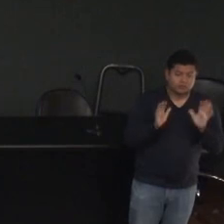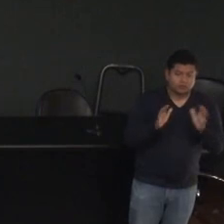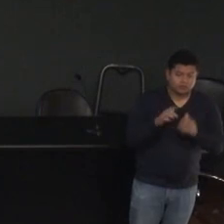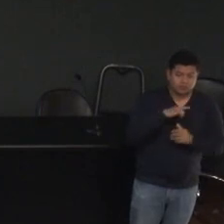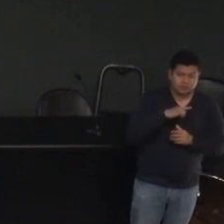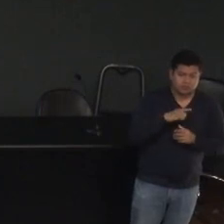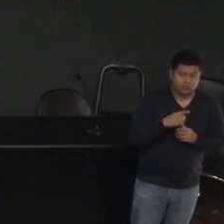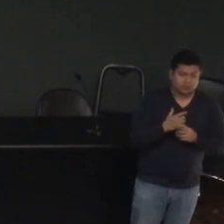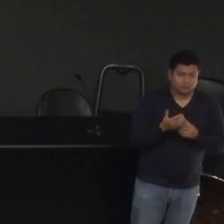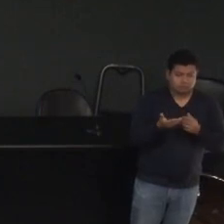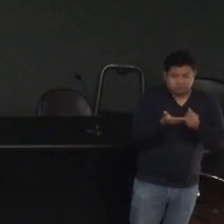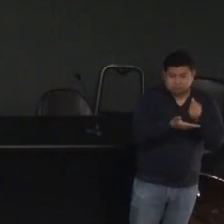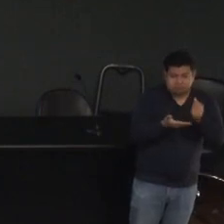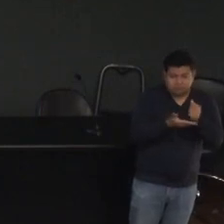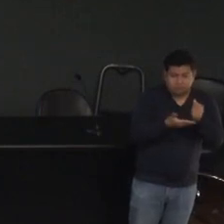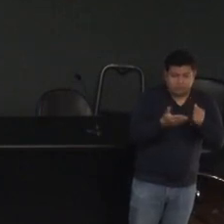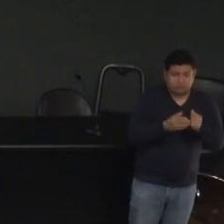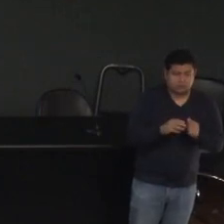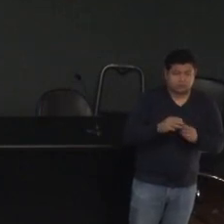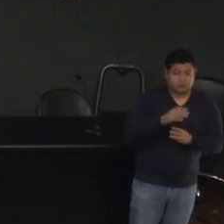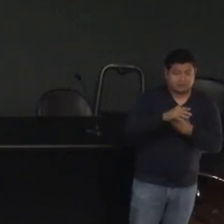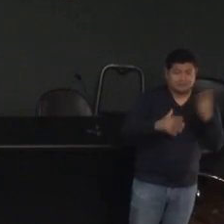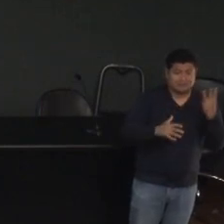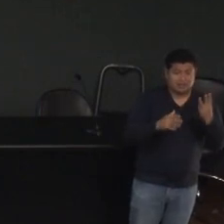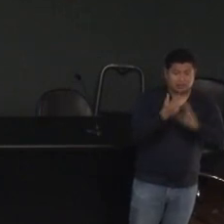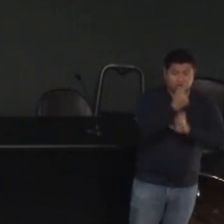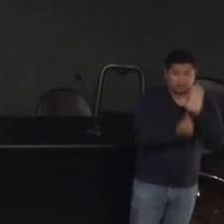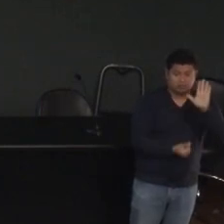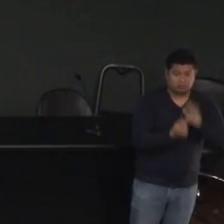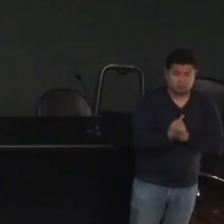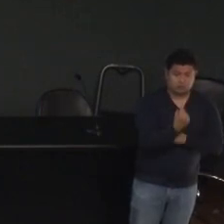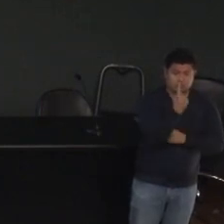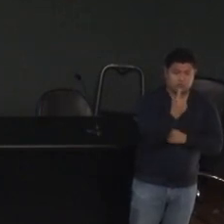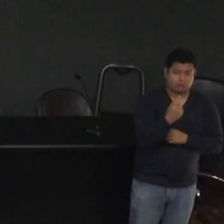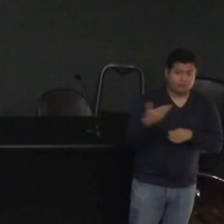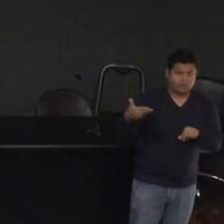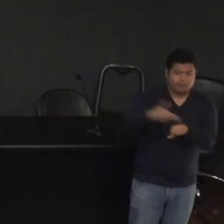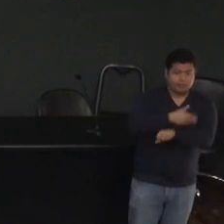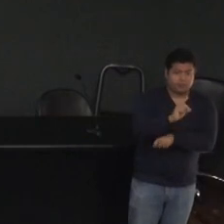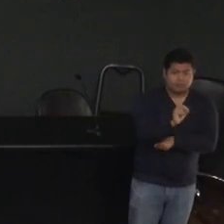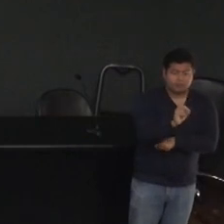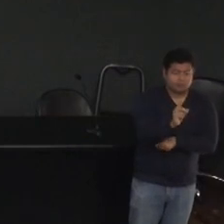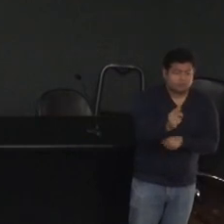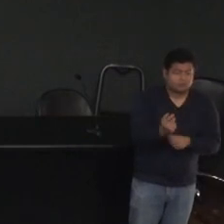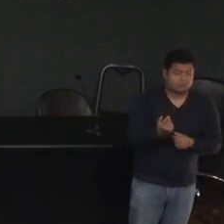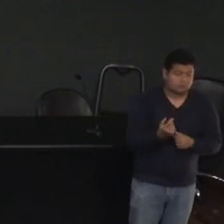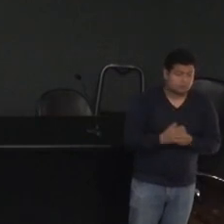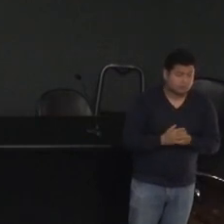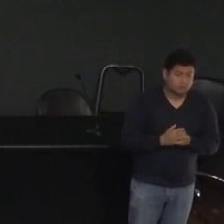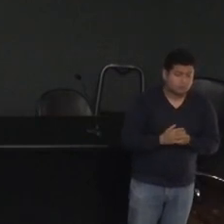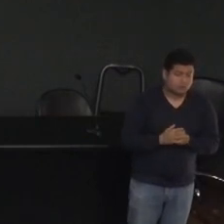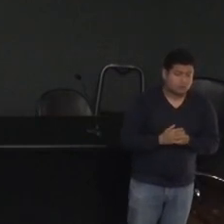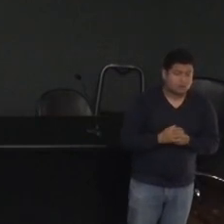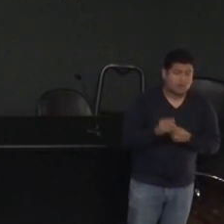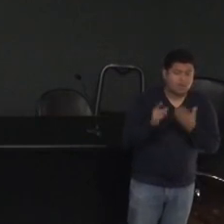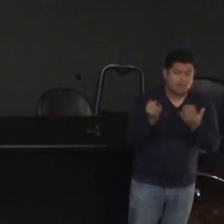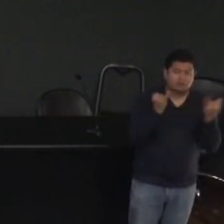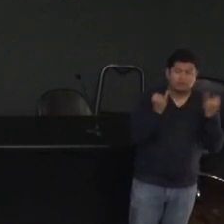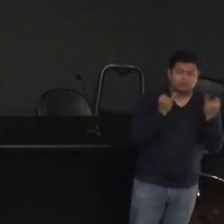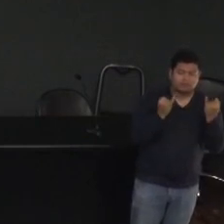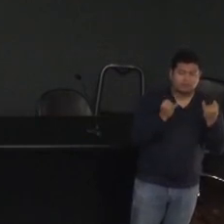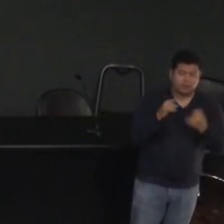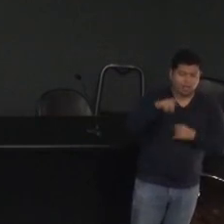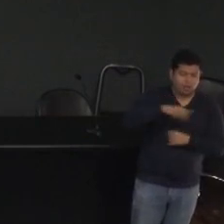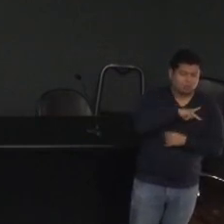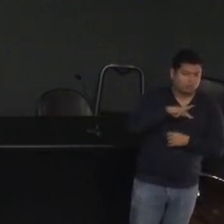de mercado três orçamentos mas um deles o cara não veio participar do processo e esses dados eles são Dados